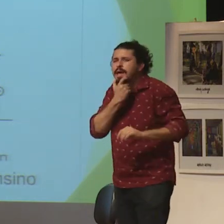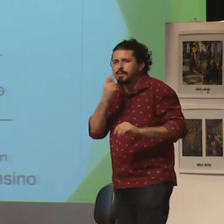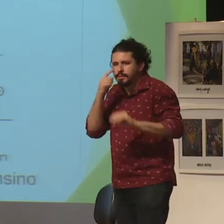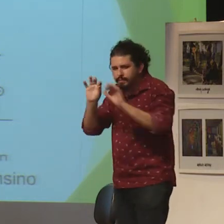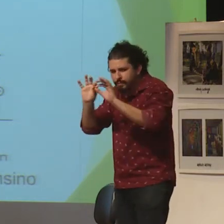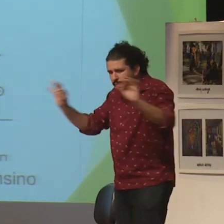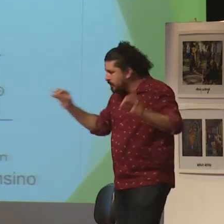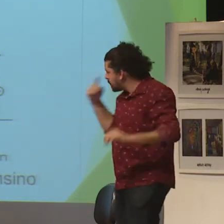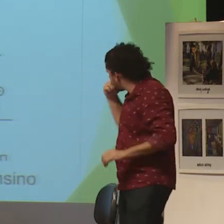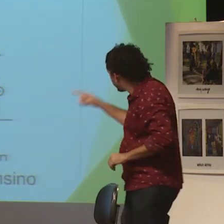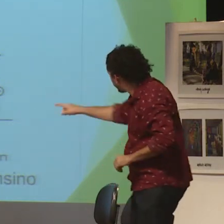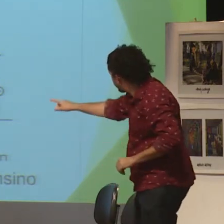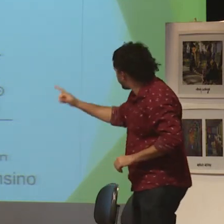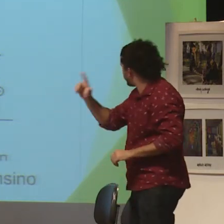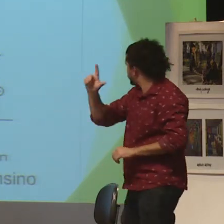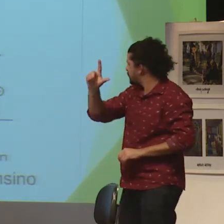Sim, é uma palavra em inglês, como está escrito ali.